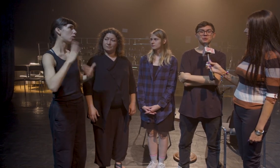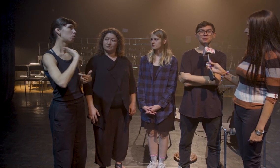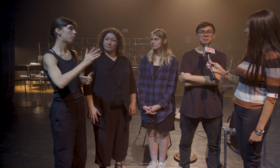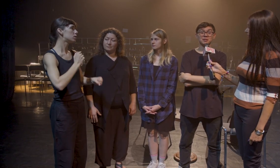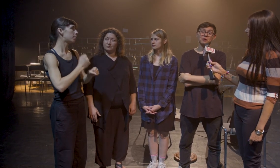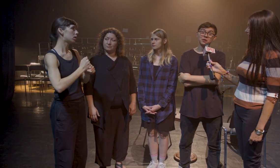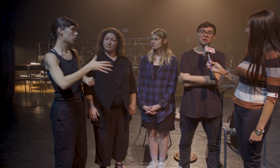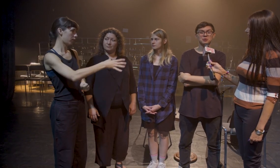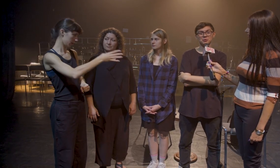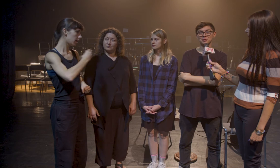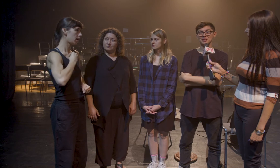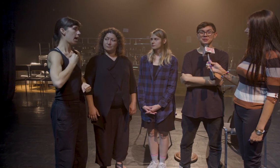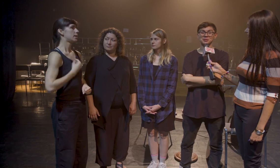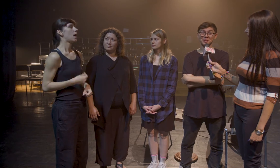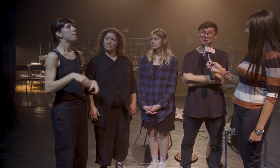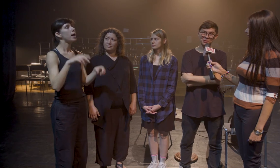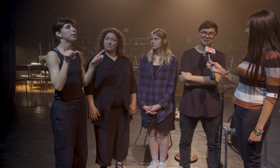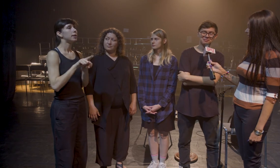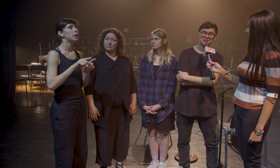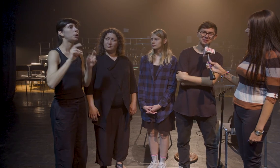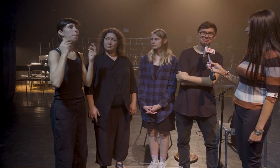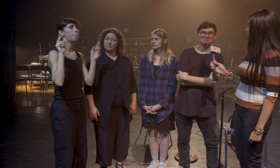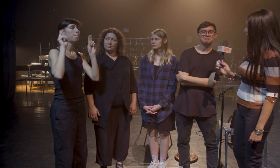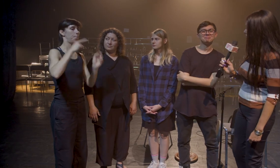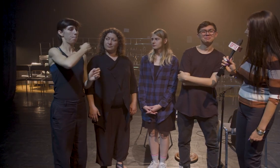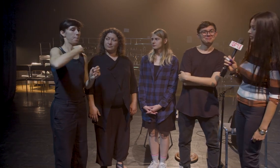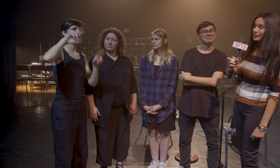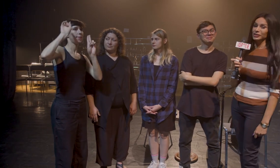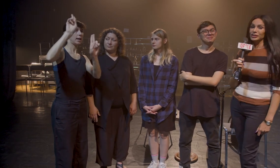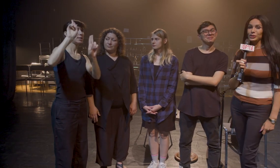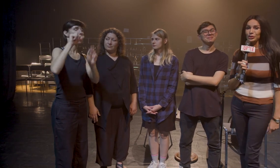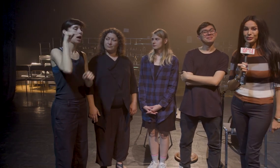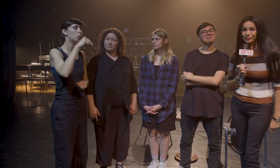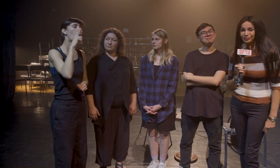stworzymy spektakl w jednym czy w drugim teatrze, także polecamy się. Dziękujemy bardzo i na to liczymy.